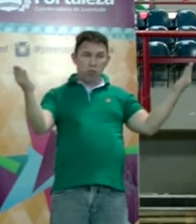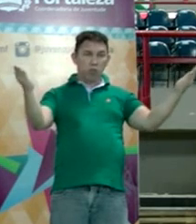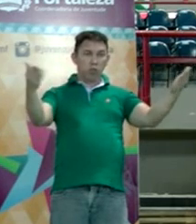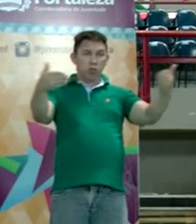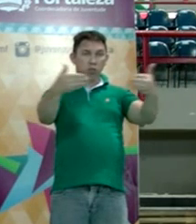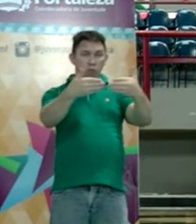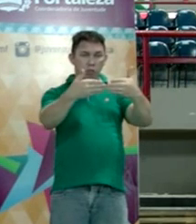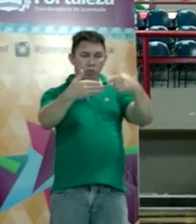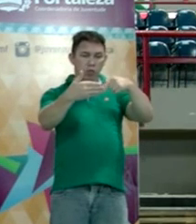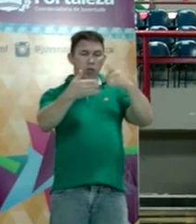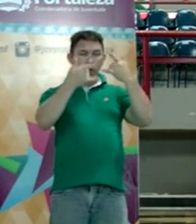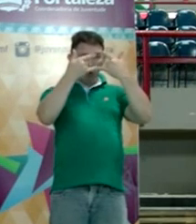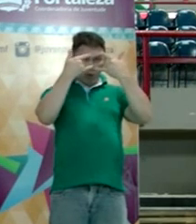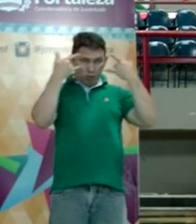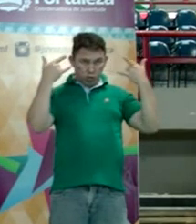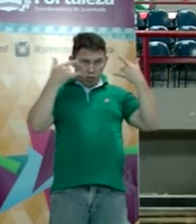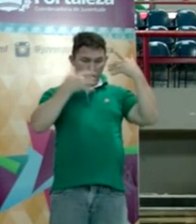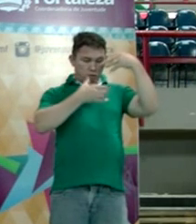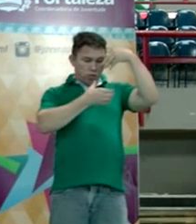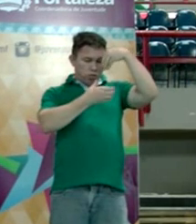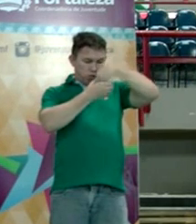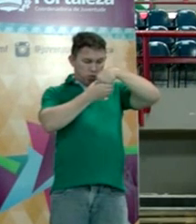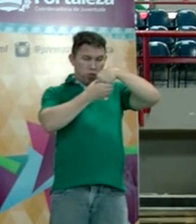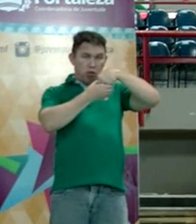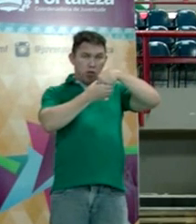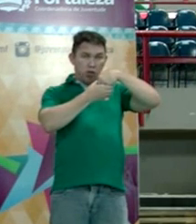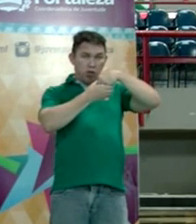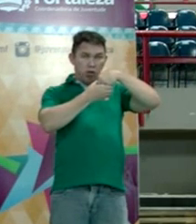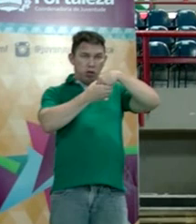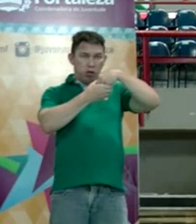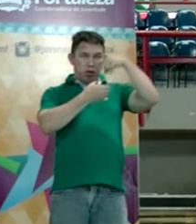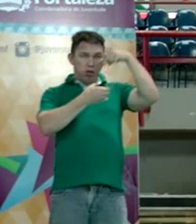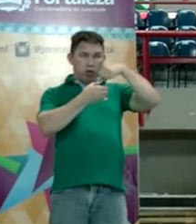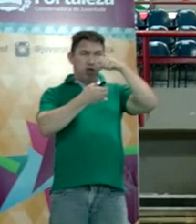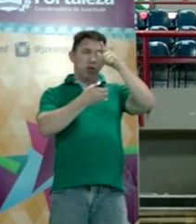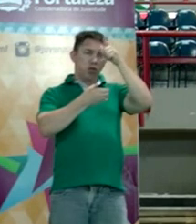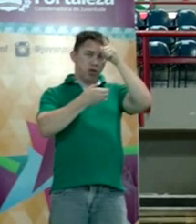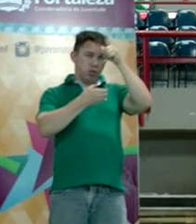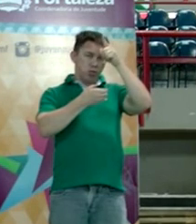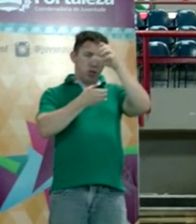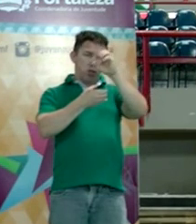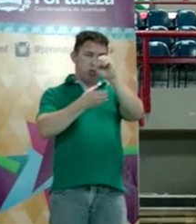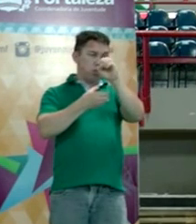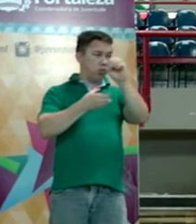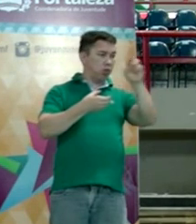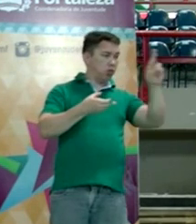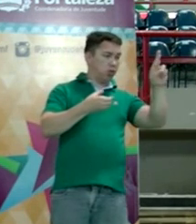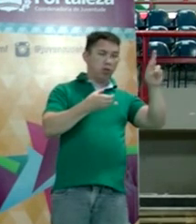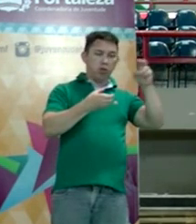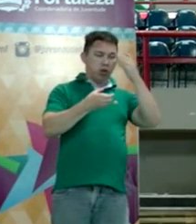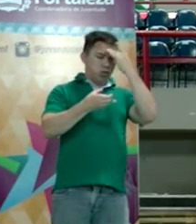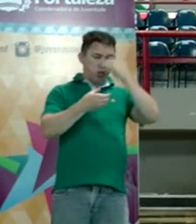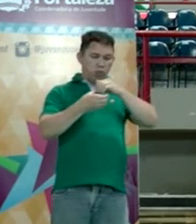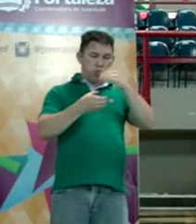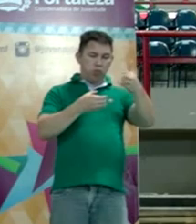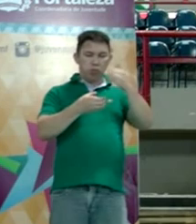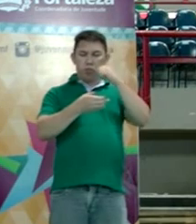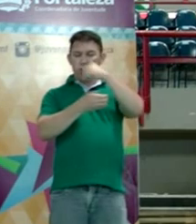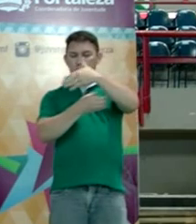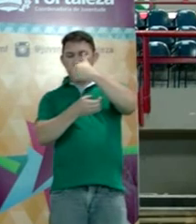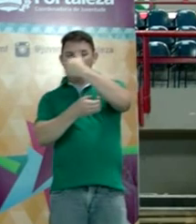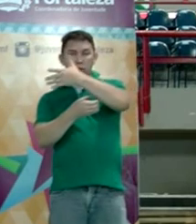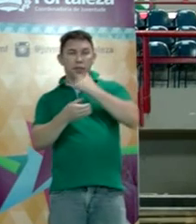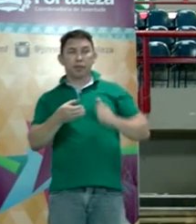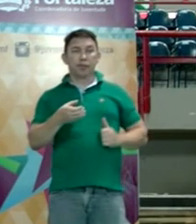pessoal que era capitalista dentro da Alemanha Oriental. Significa que esse povo não podia sair, mas o